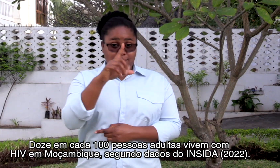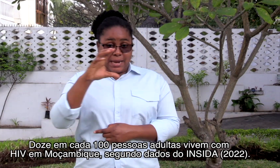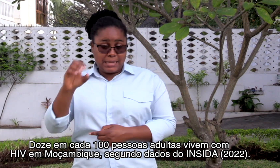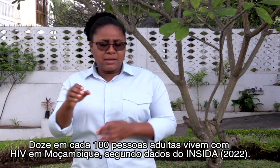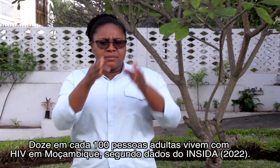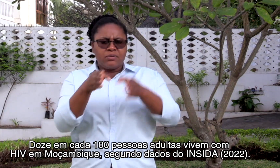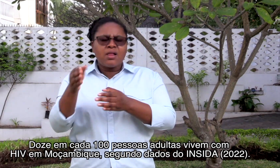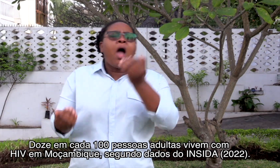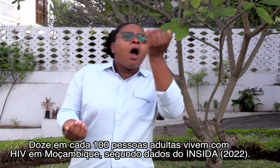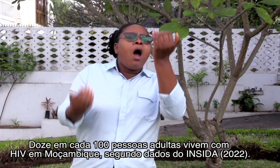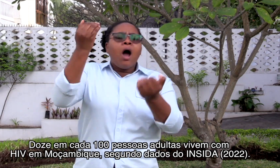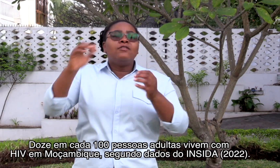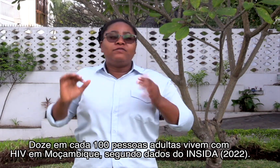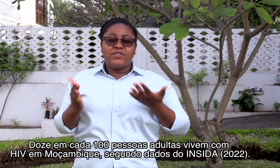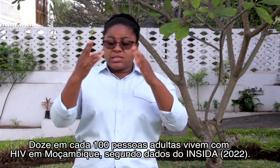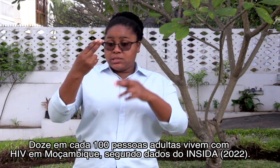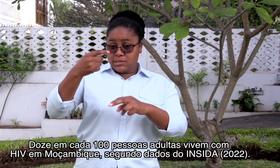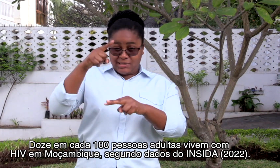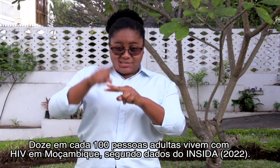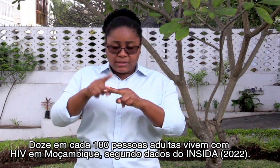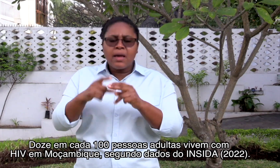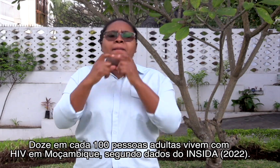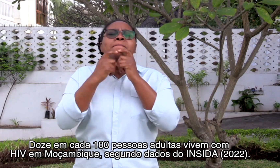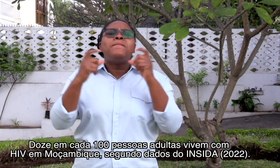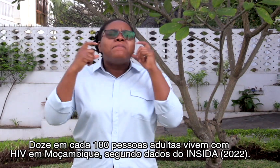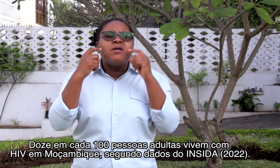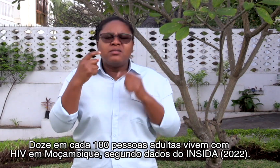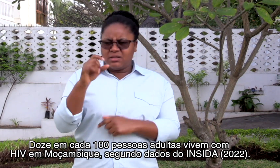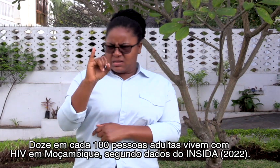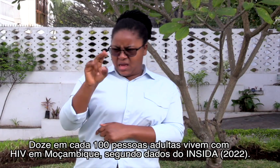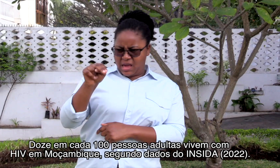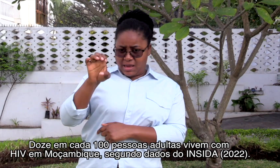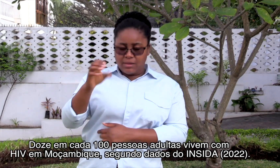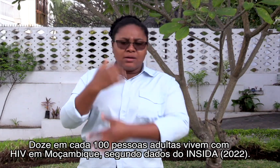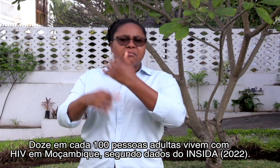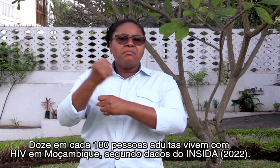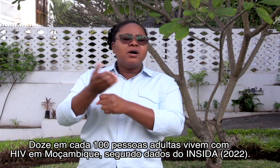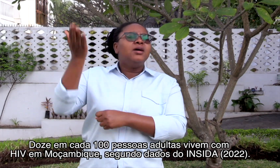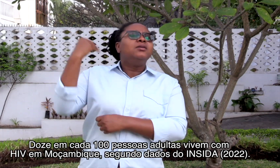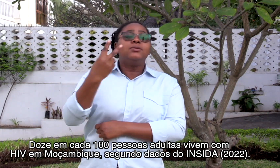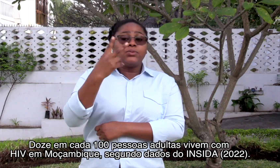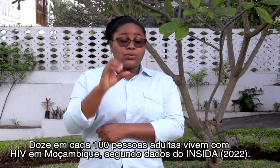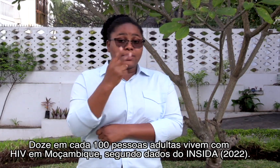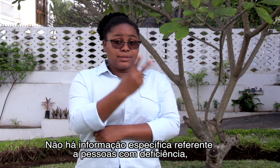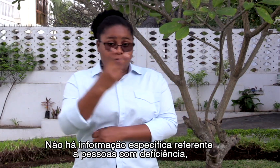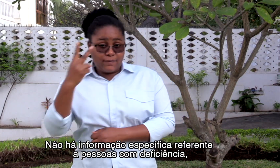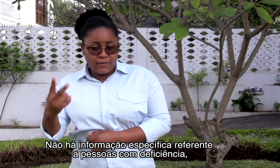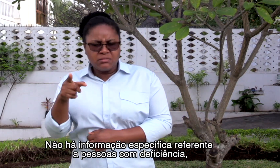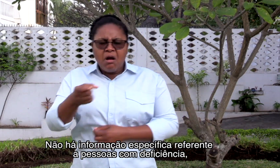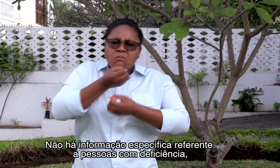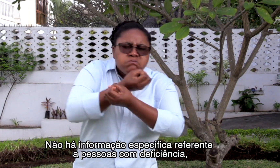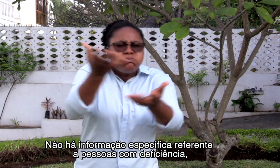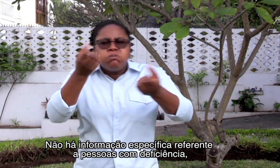12 em cada 100 pessoas adultas vivem com HIV em Moçambique, segundo dados do INCIDA